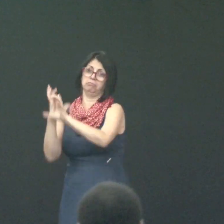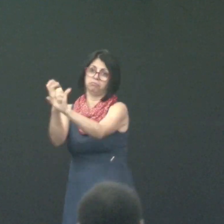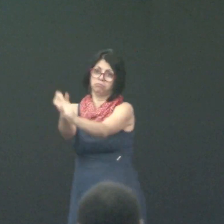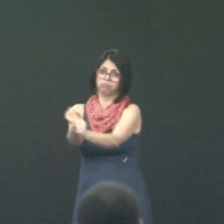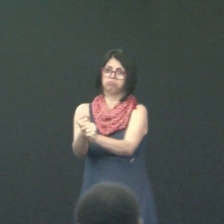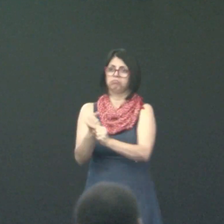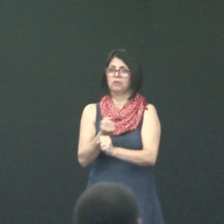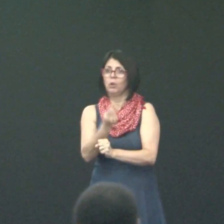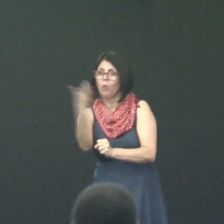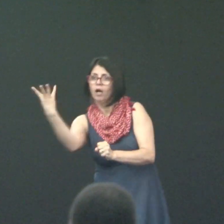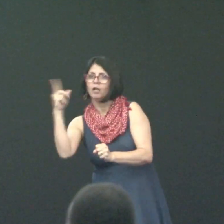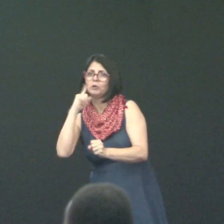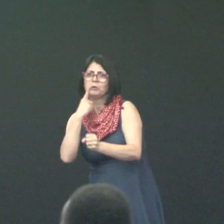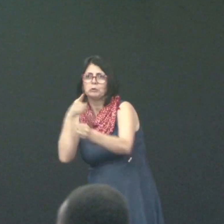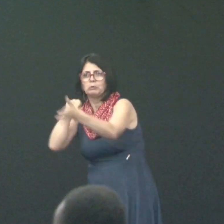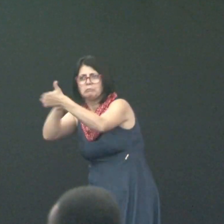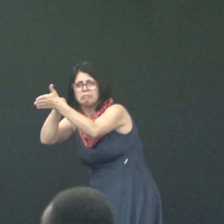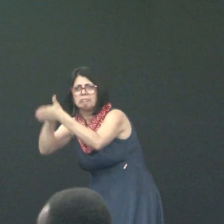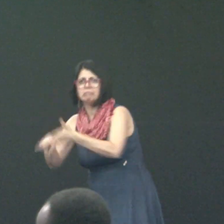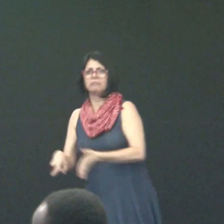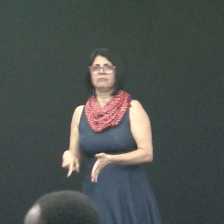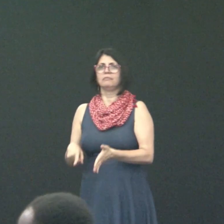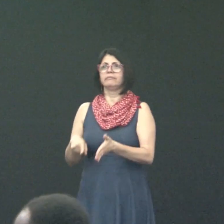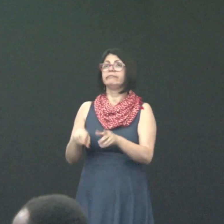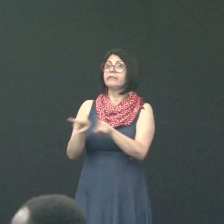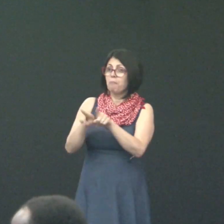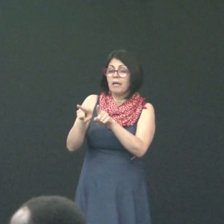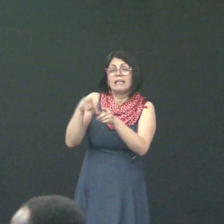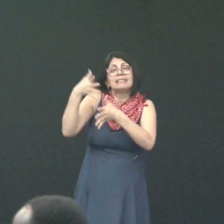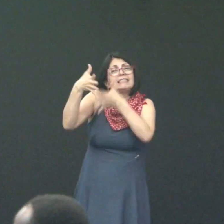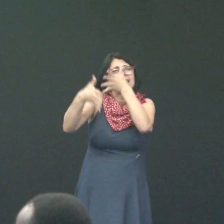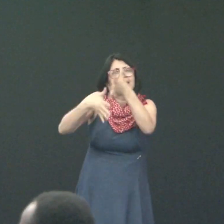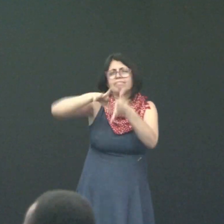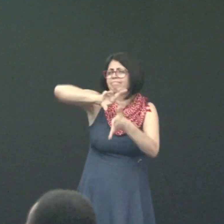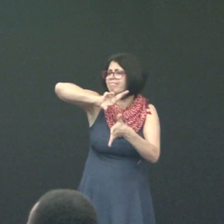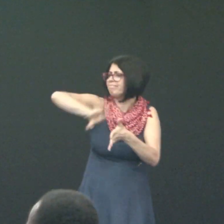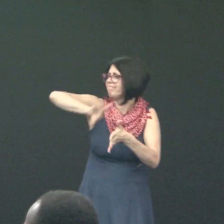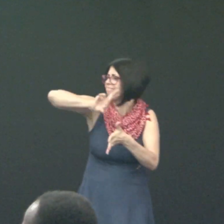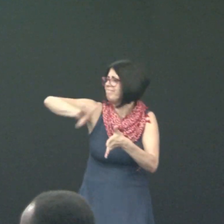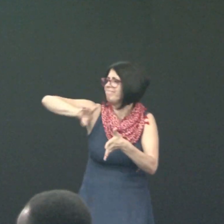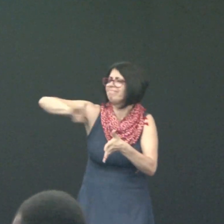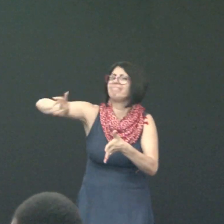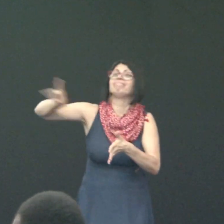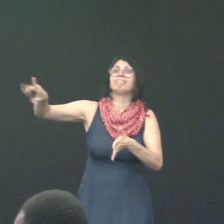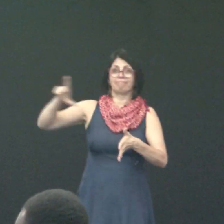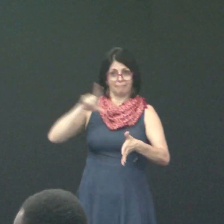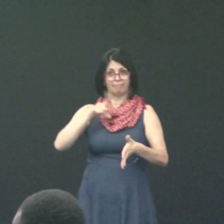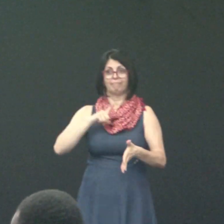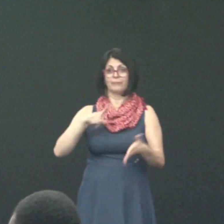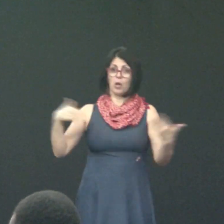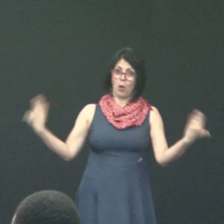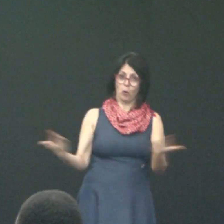A nossa pesquisa caracteriza-se em uma perspectiva qualitativa e